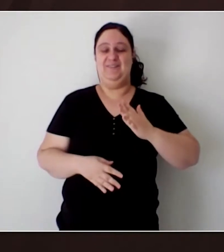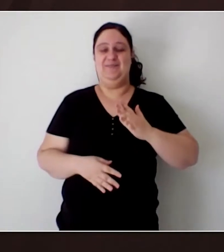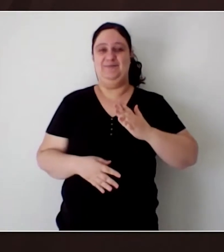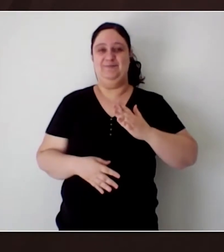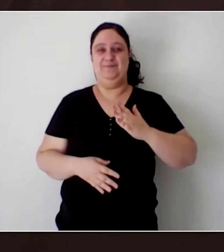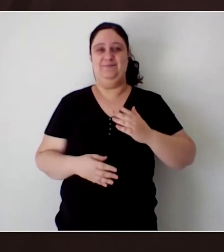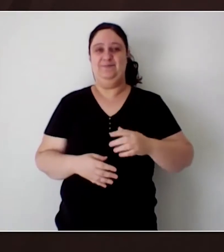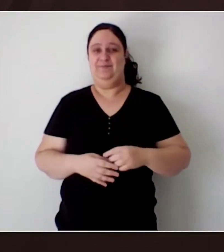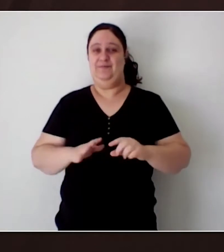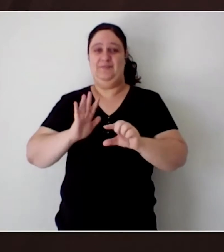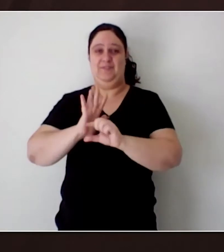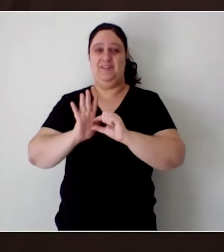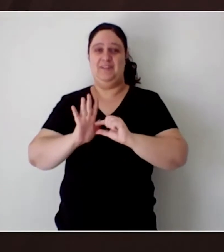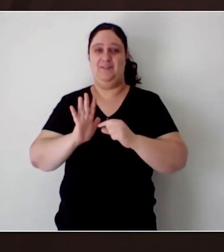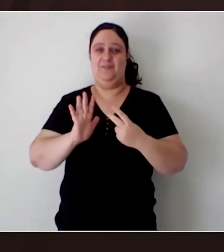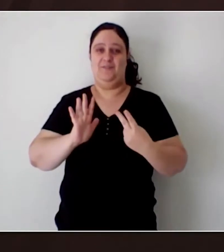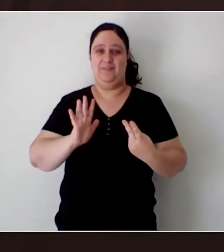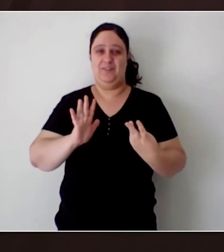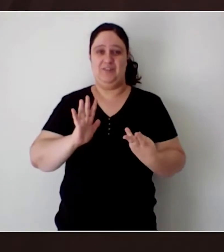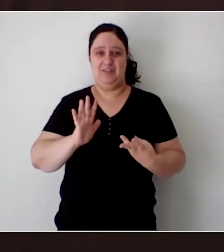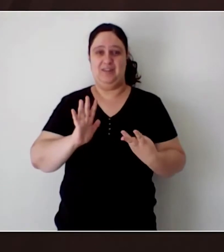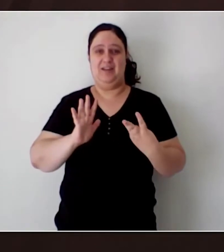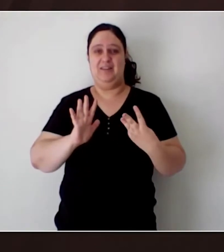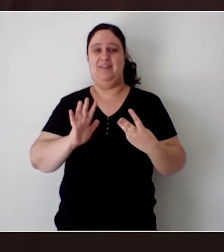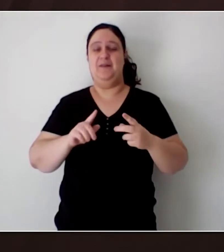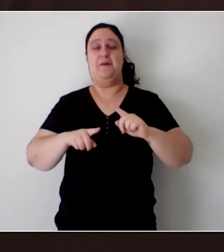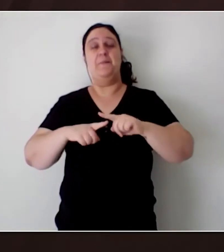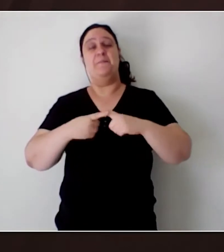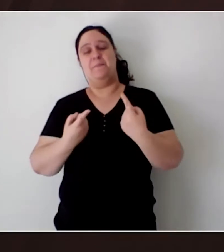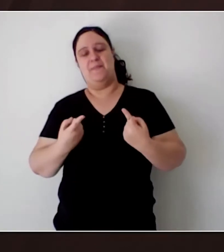23. Mas o que foi semeado